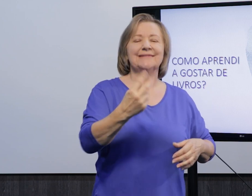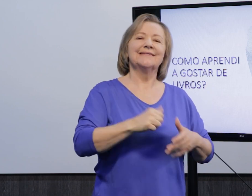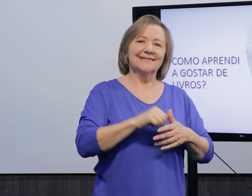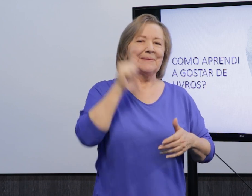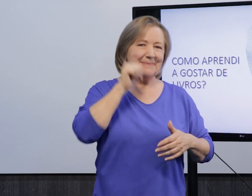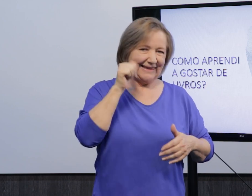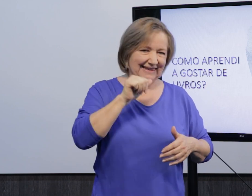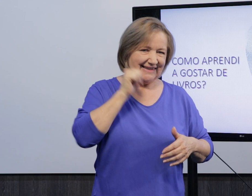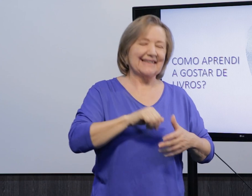meninas